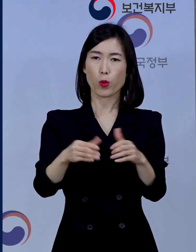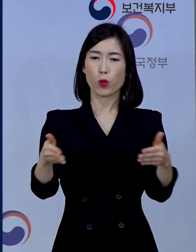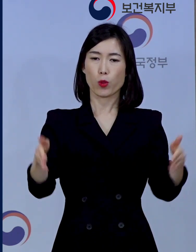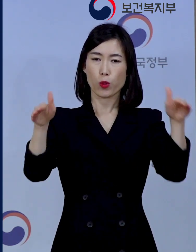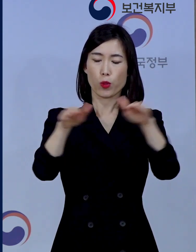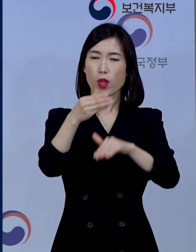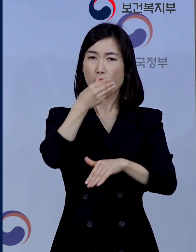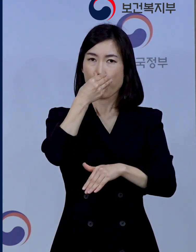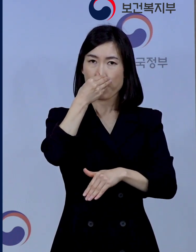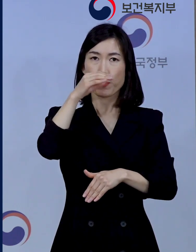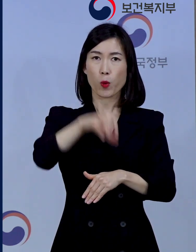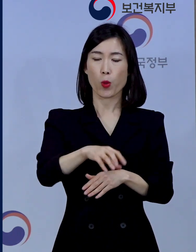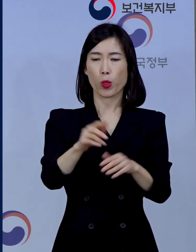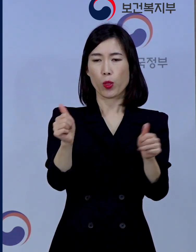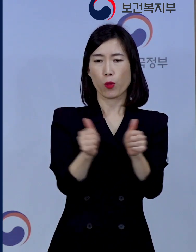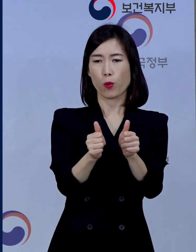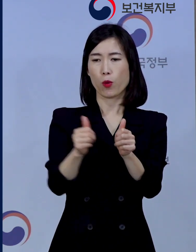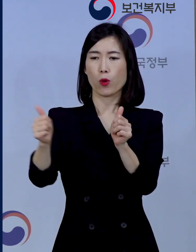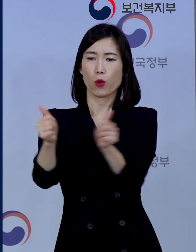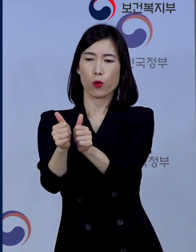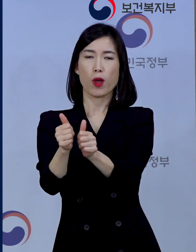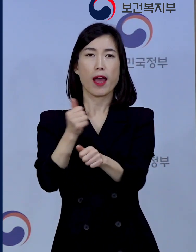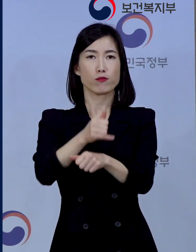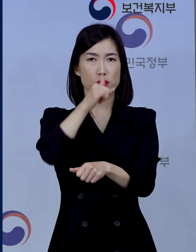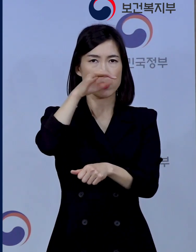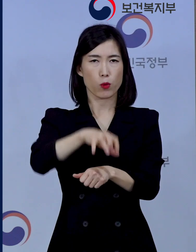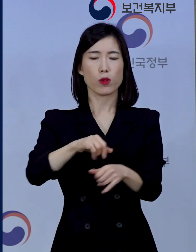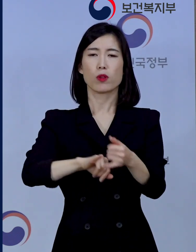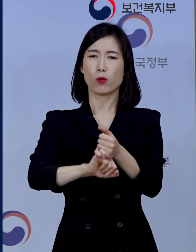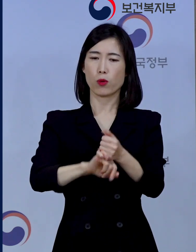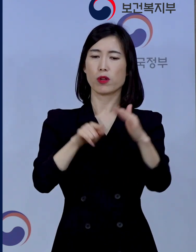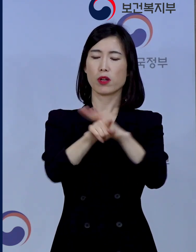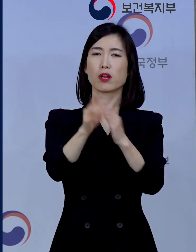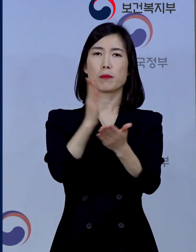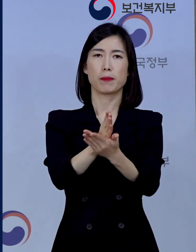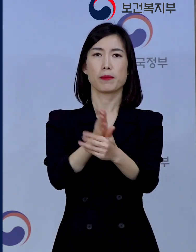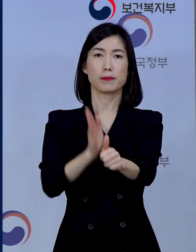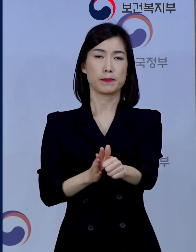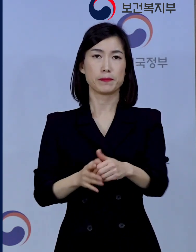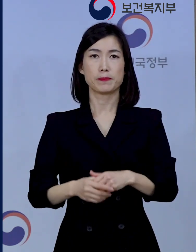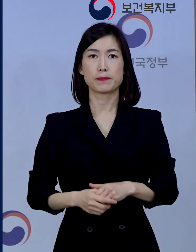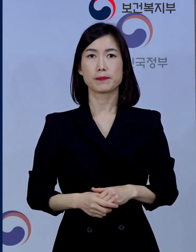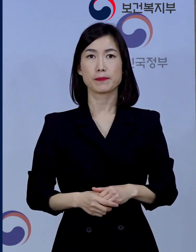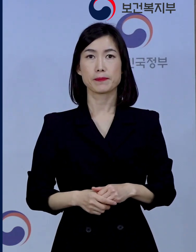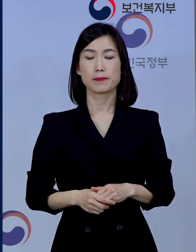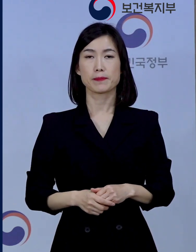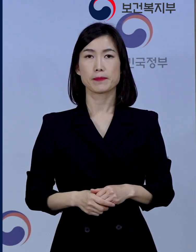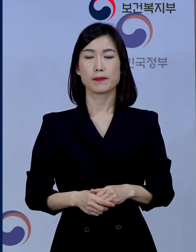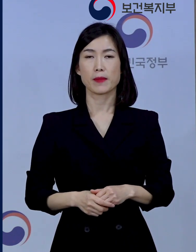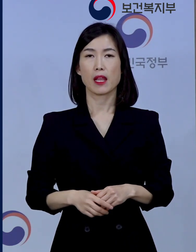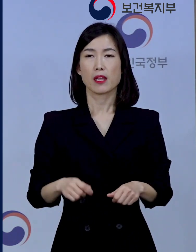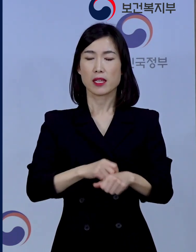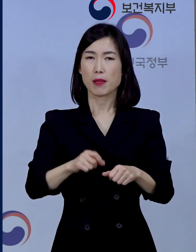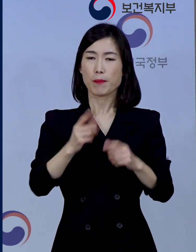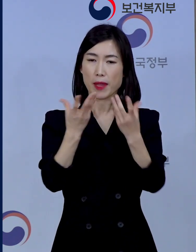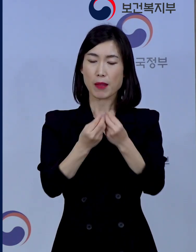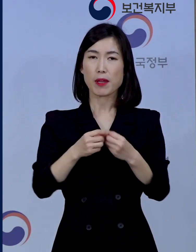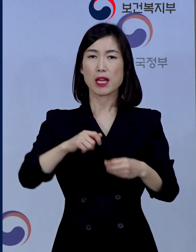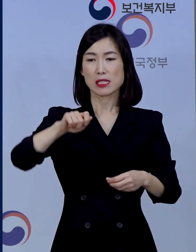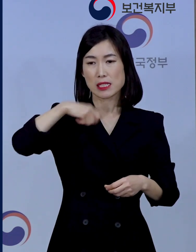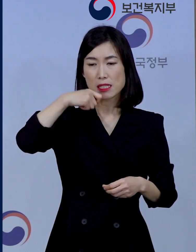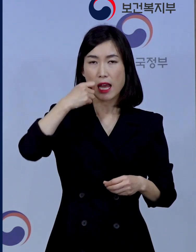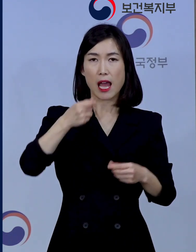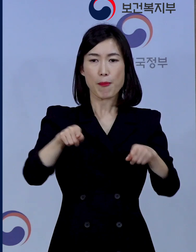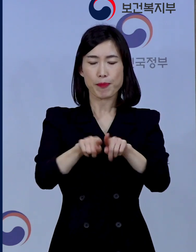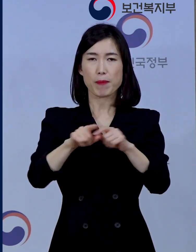밀집하고 밀폐된 시설, 밀접한 접촉이 발생하는 시설은 이용을 하지 말아 주십시오. 특히 식사